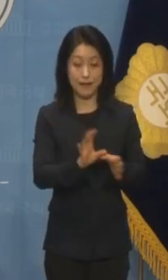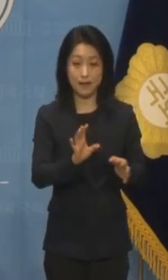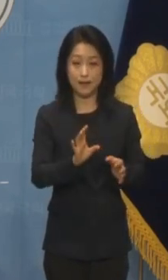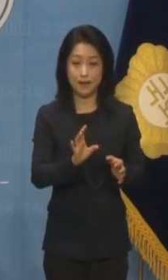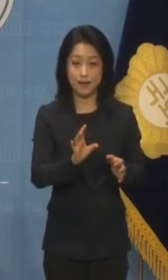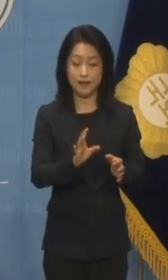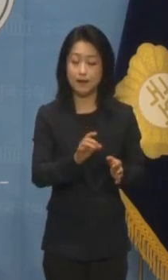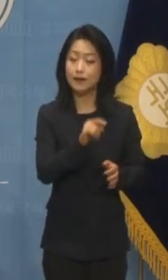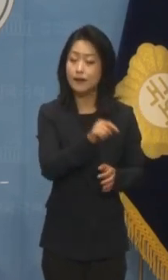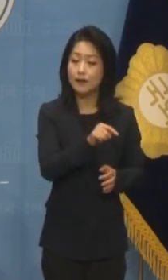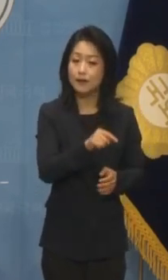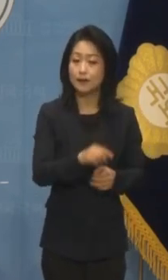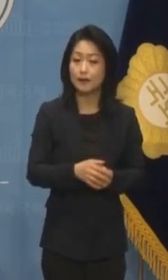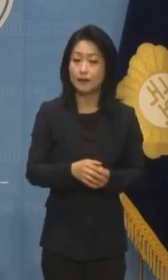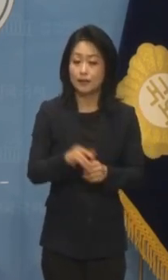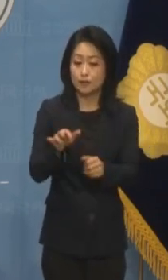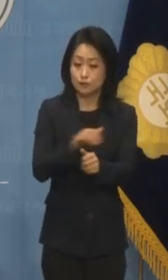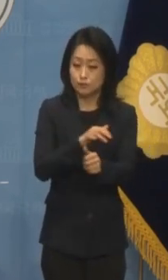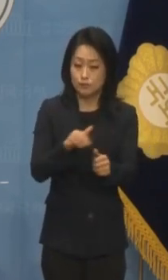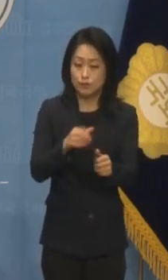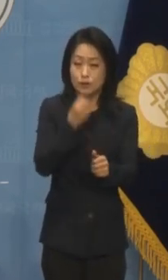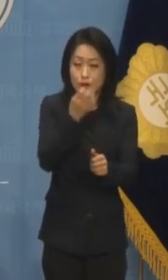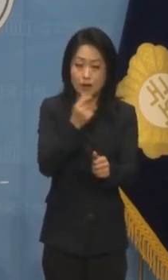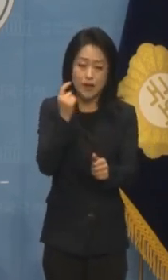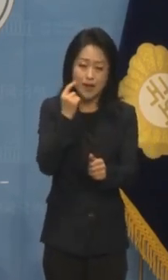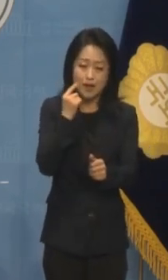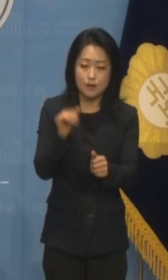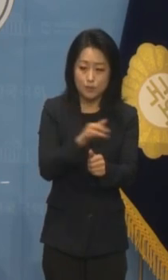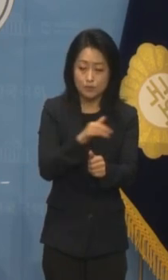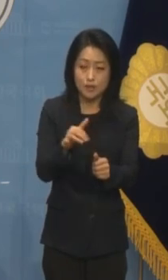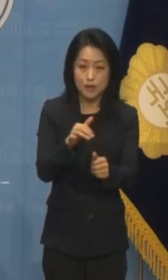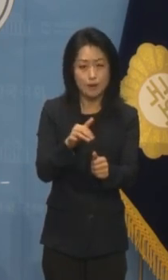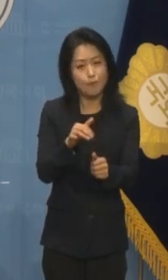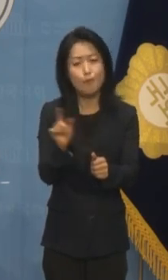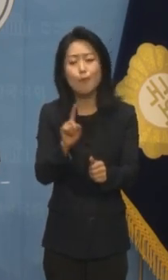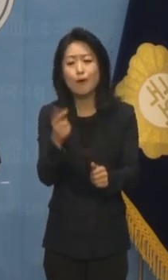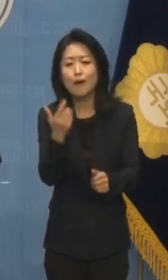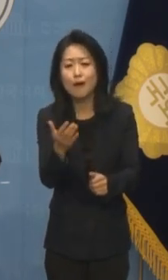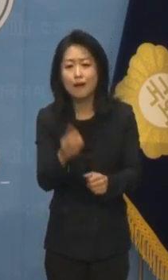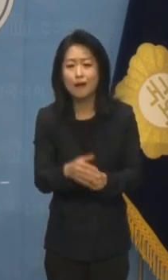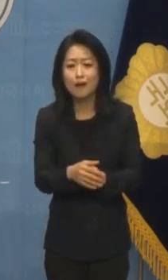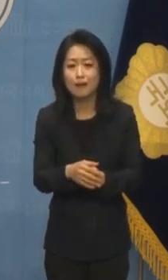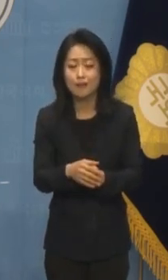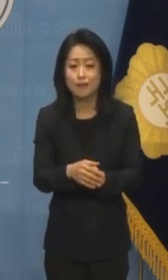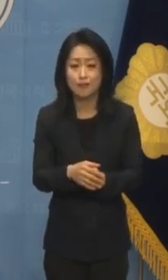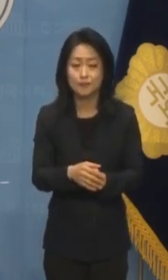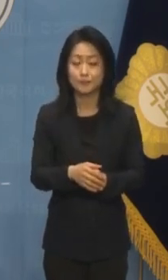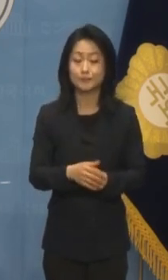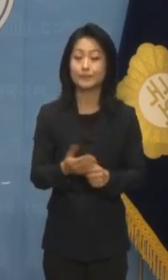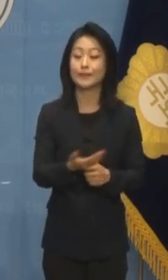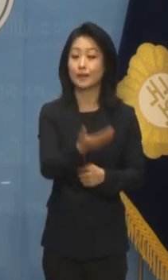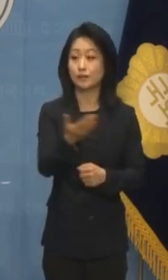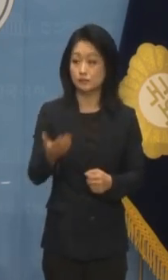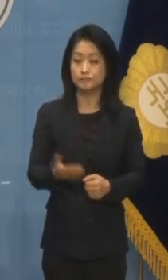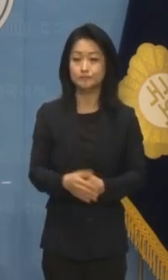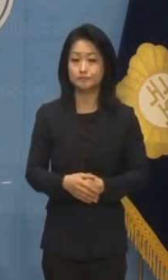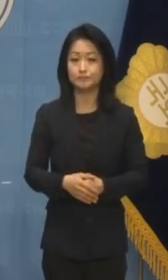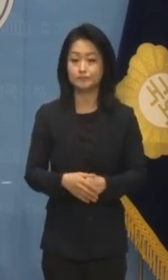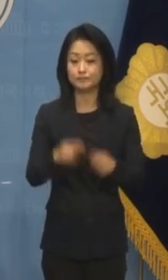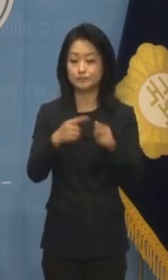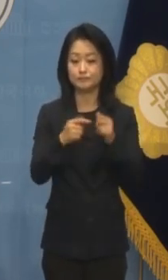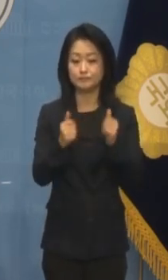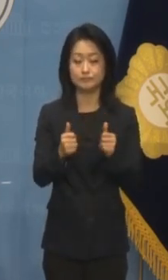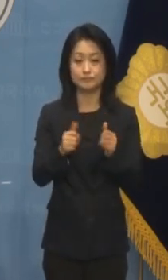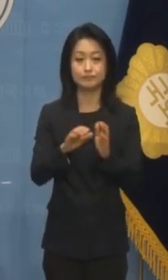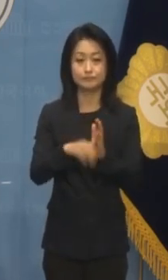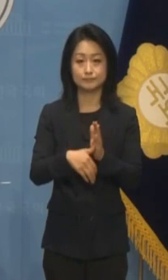않는다면 위증교사라는 죄목 자체가 우리 대한민국 형법에서 사라져야 될 그런 상황입니다. 지금 1심